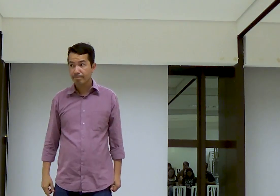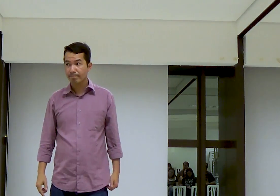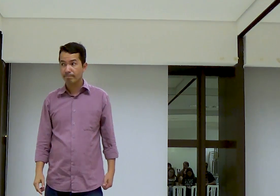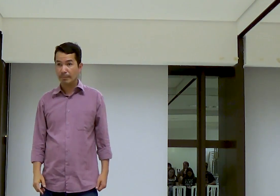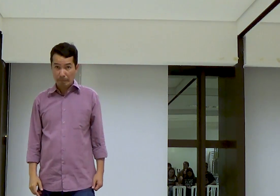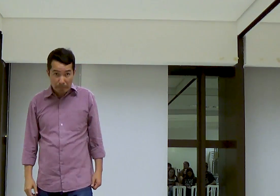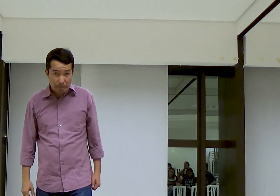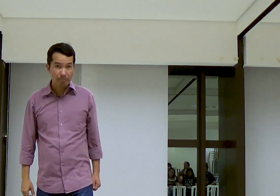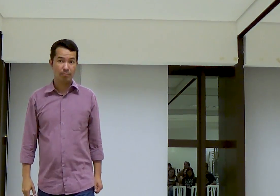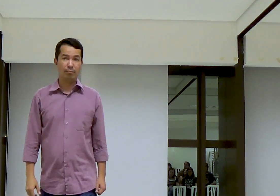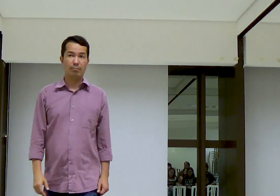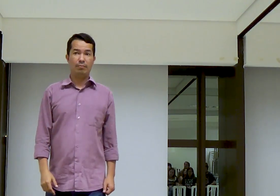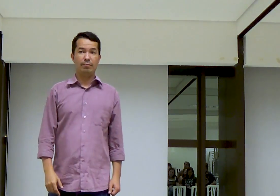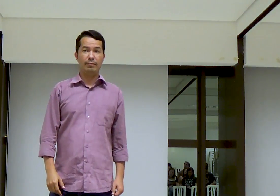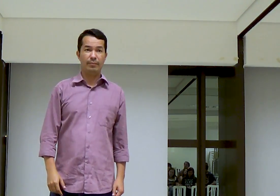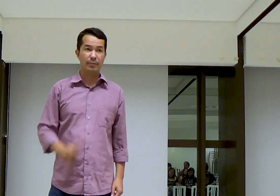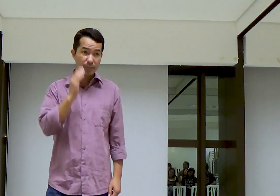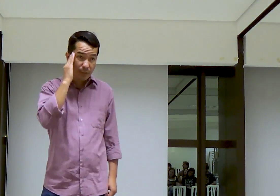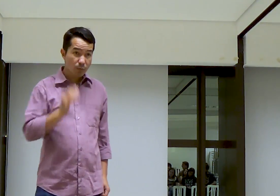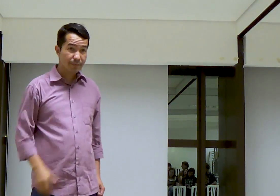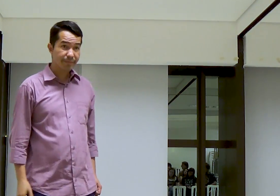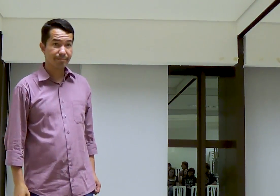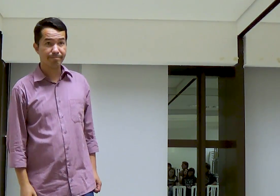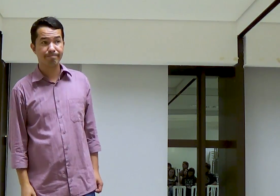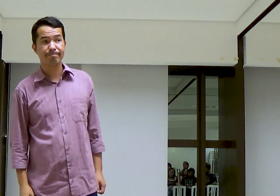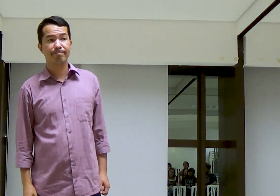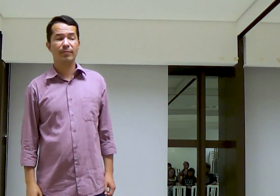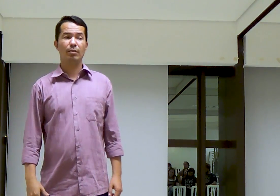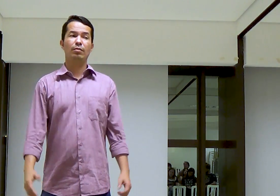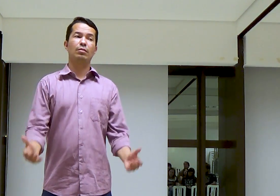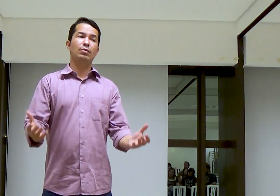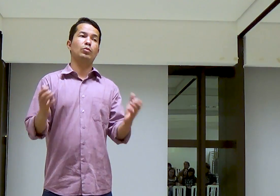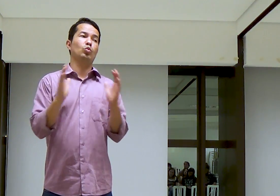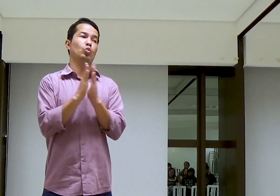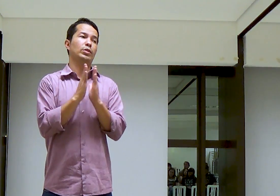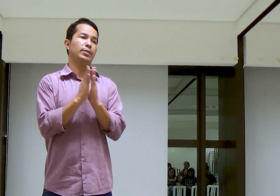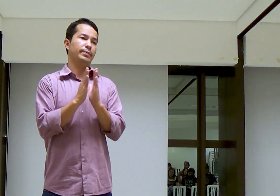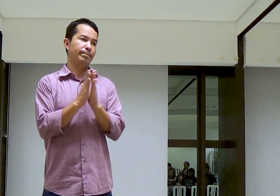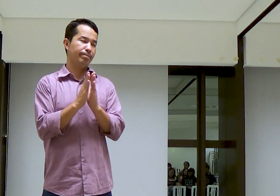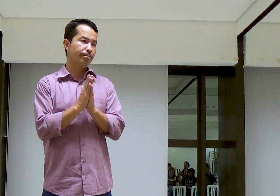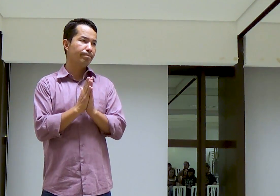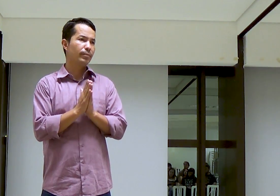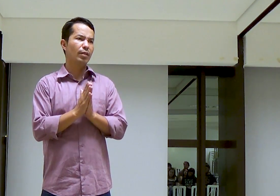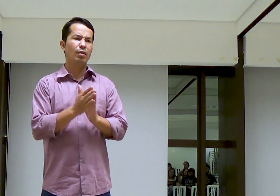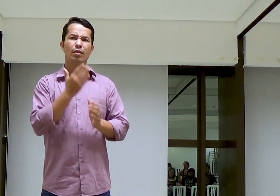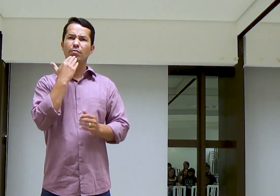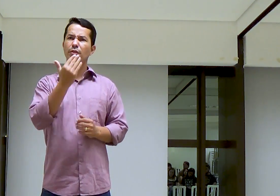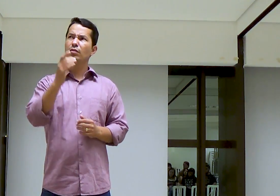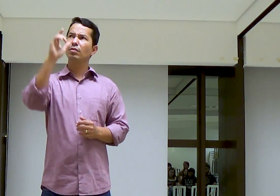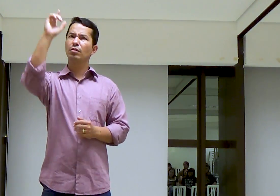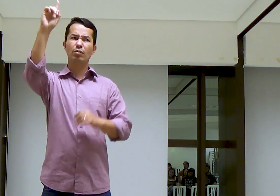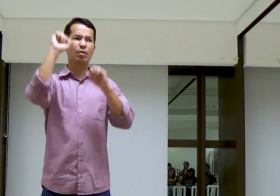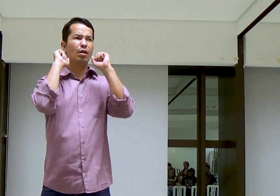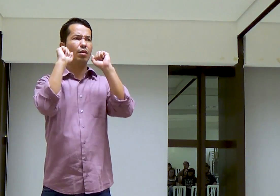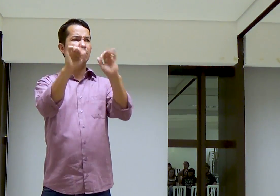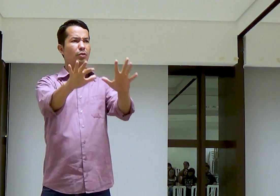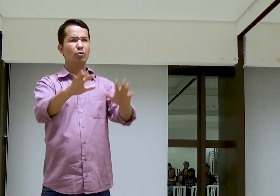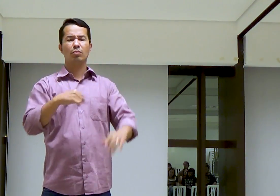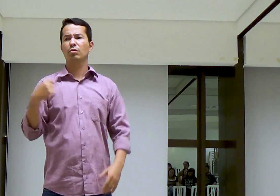Entendeu? Consegue entender isso? Consegue entender? Nesse momento eu quero orar. Eu quero orar pedindo